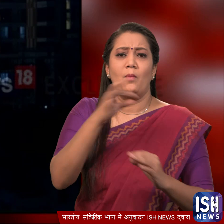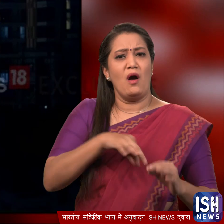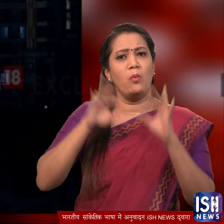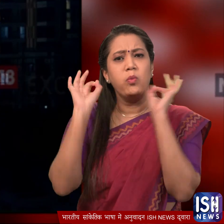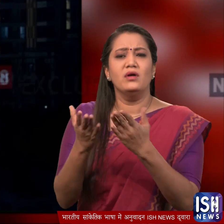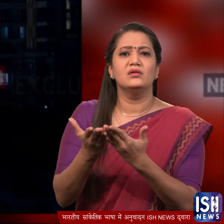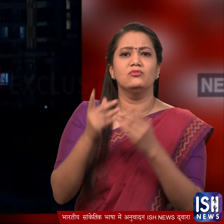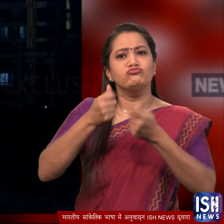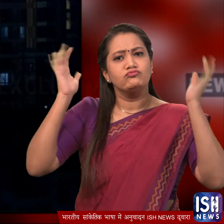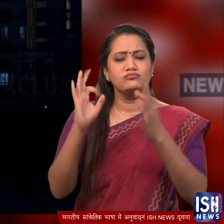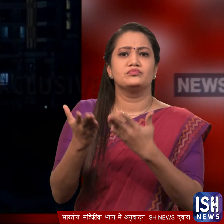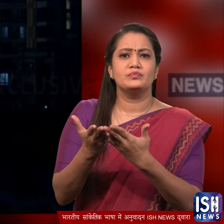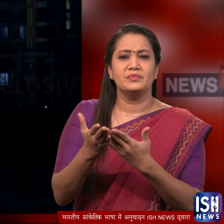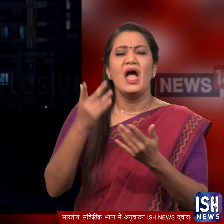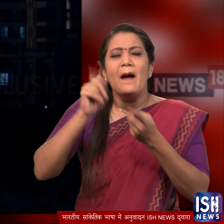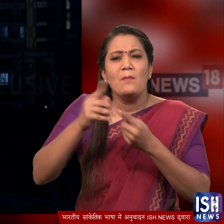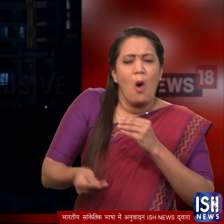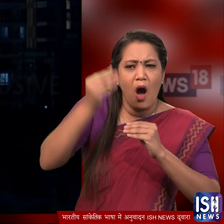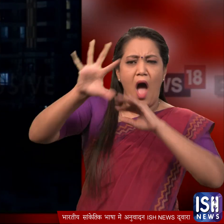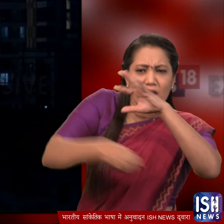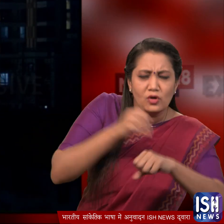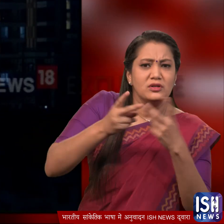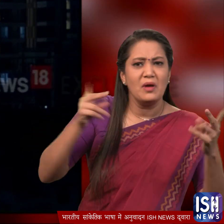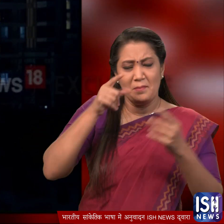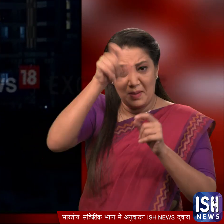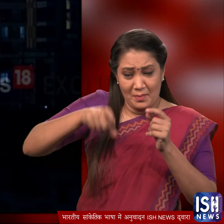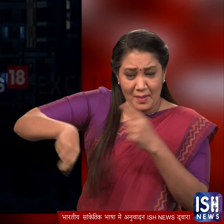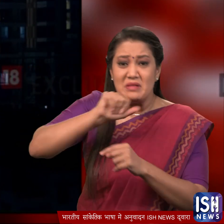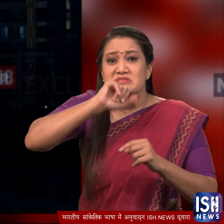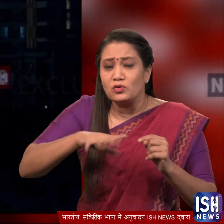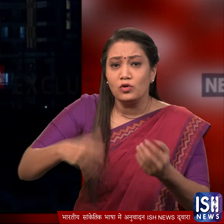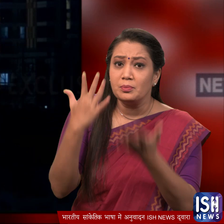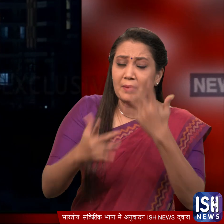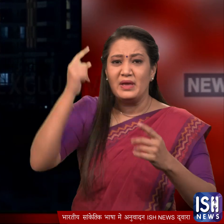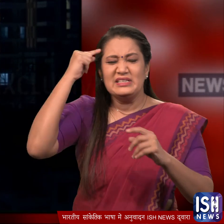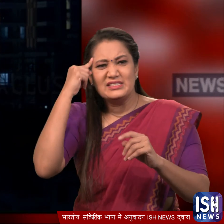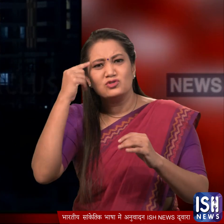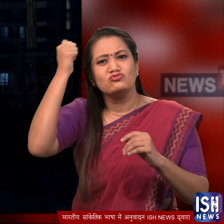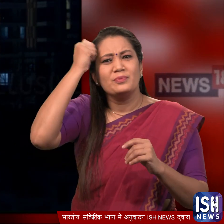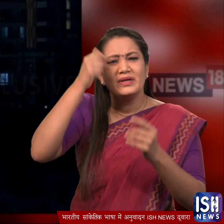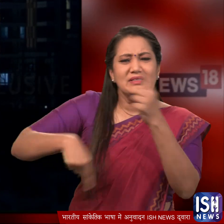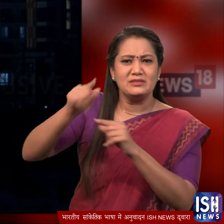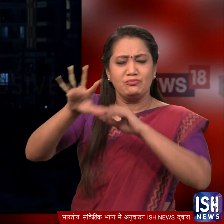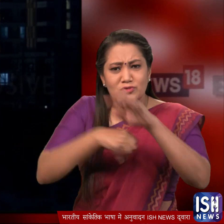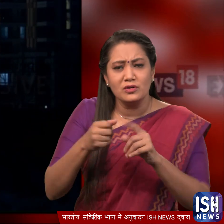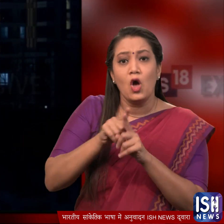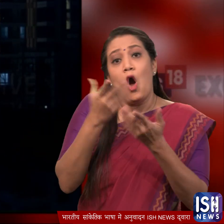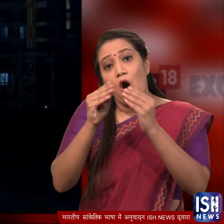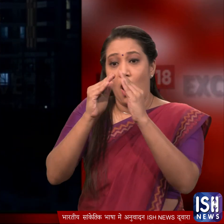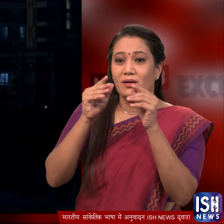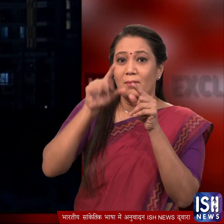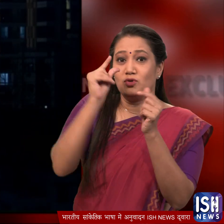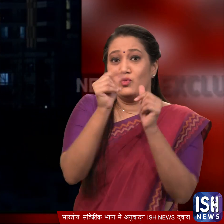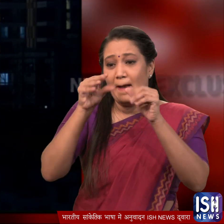अपराध बढ़ने का एक ही मतलब है कि वहां या तो निकम्मे और आपराधिक मानसिकता वाले नौजवानों की संख्या बढ़ रही है, या फिर पड़ोसी राज्यों के बदमाशों